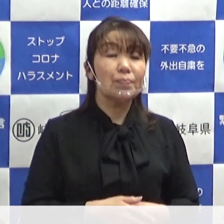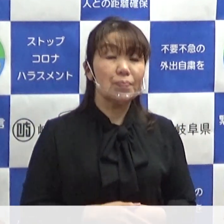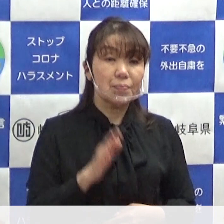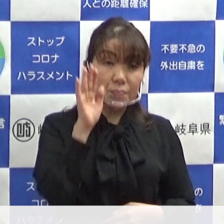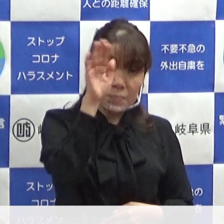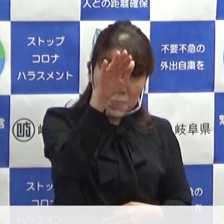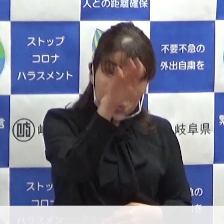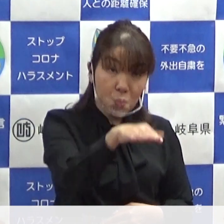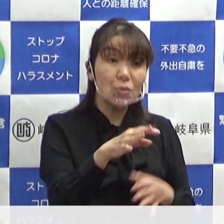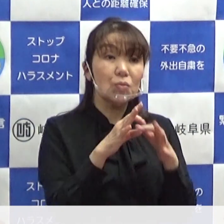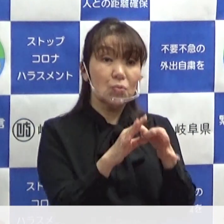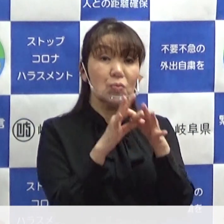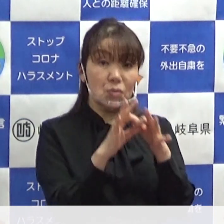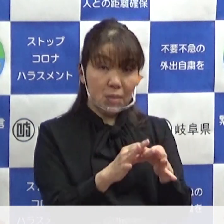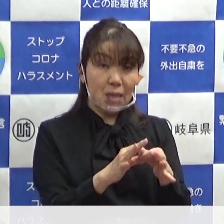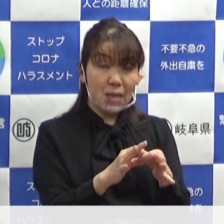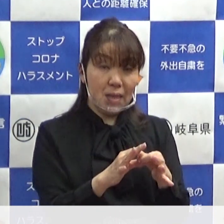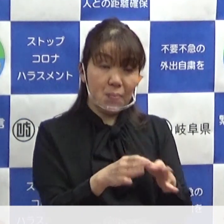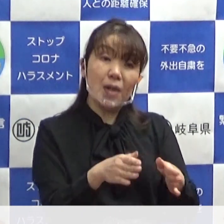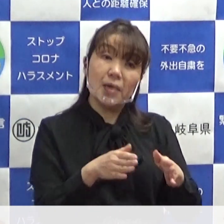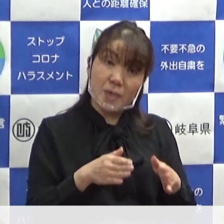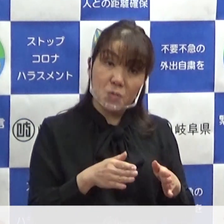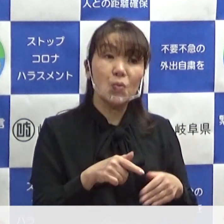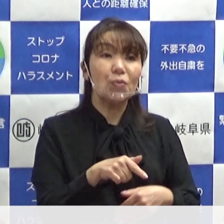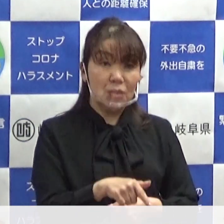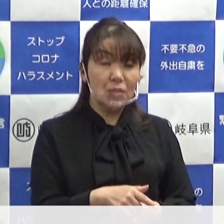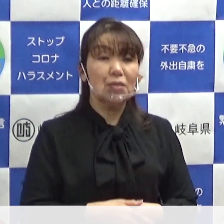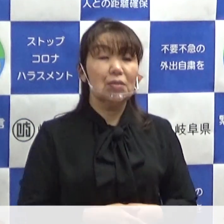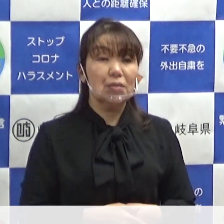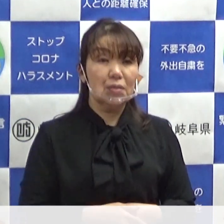今後について謙虚に